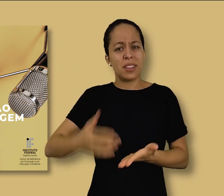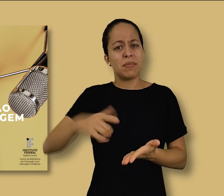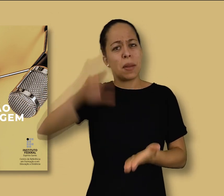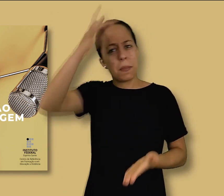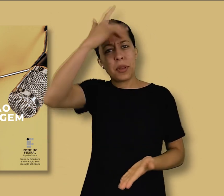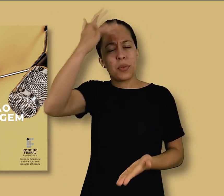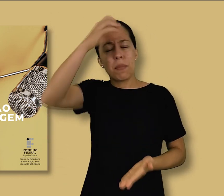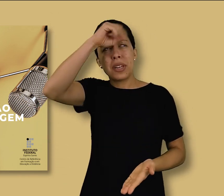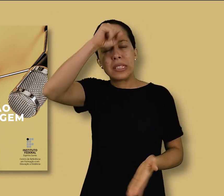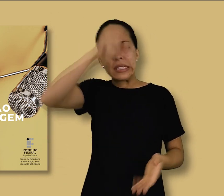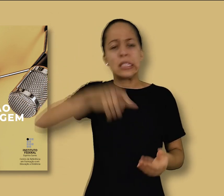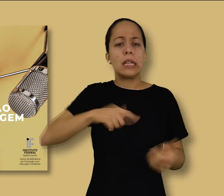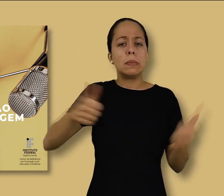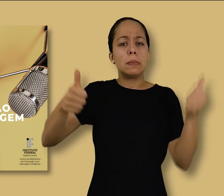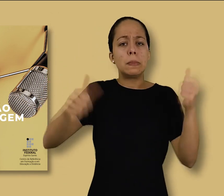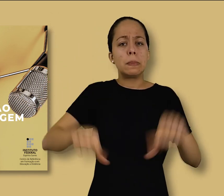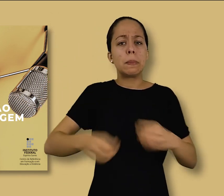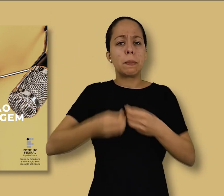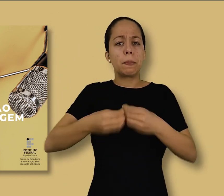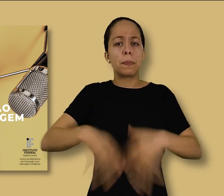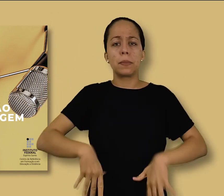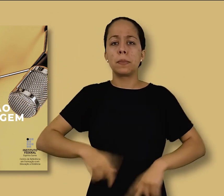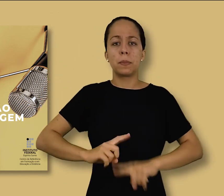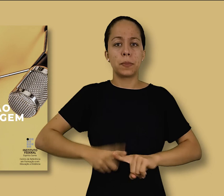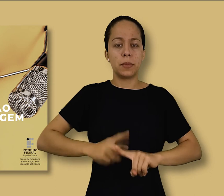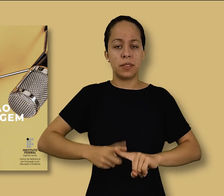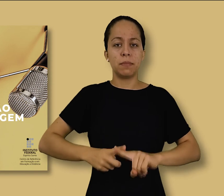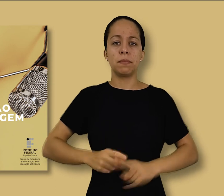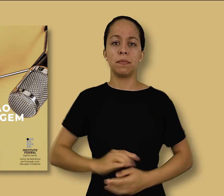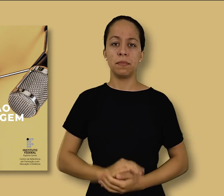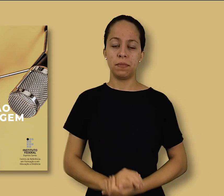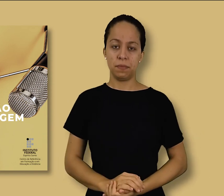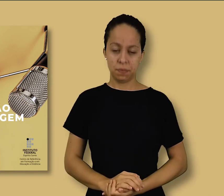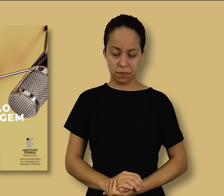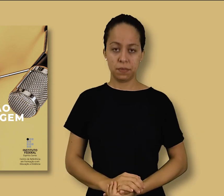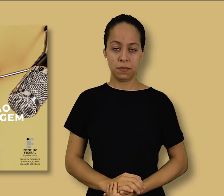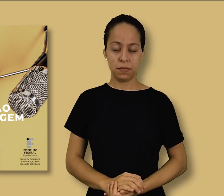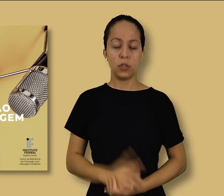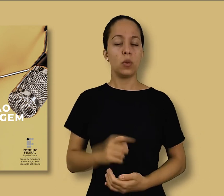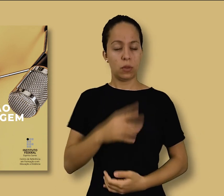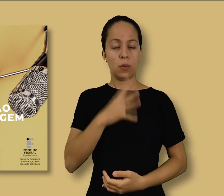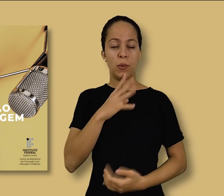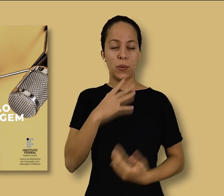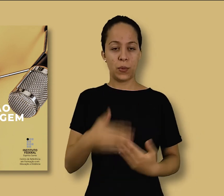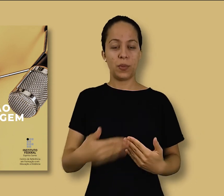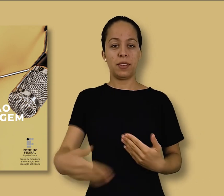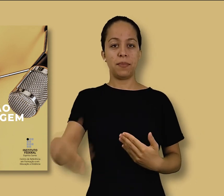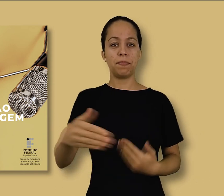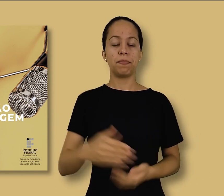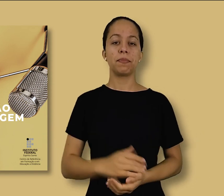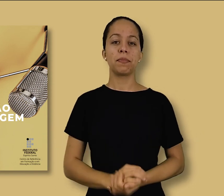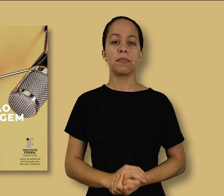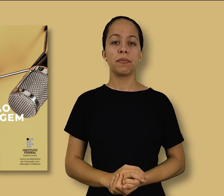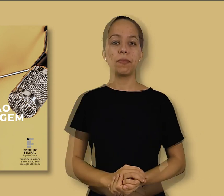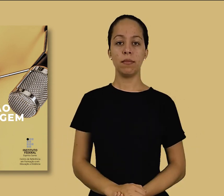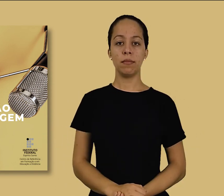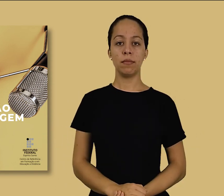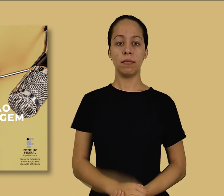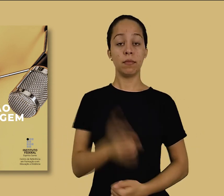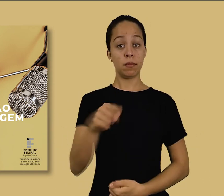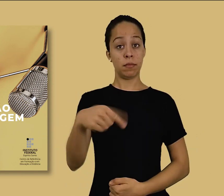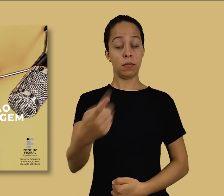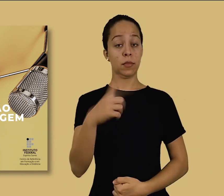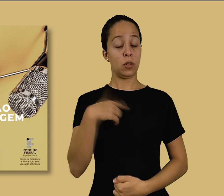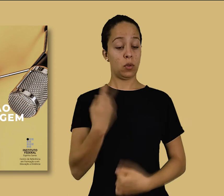vamos discutir conhecer um pouco os fundamentos históricos do Fla é né Depois nós vamos falar